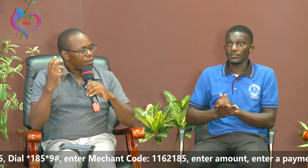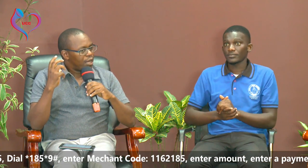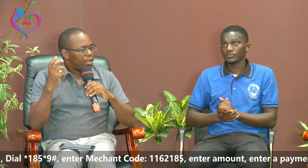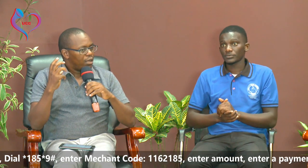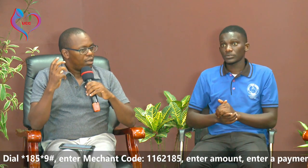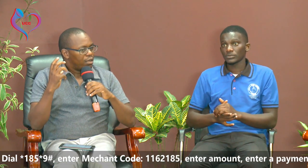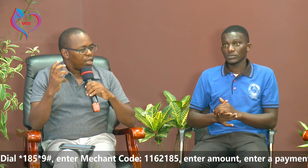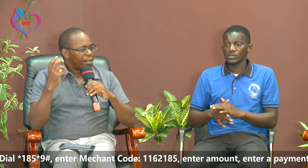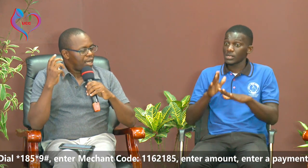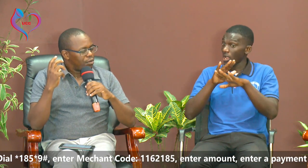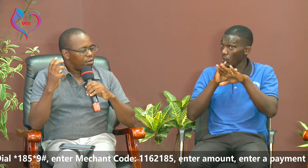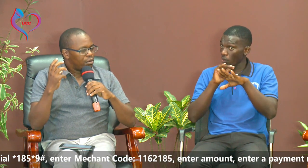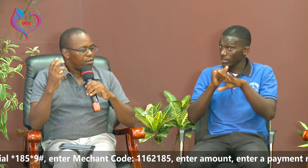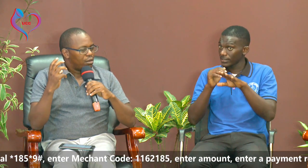Okuitibwa, ebirabo,